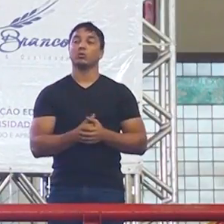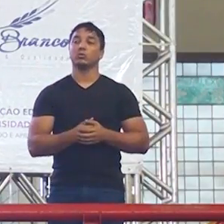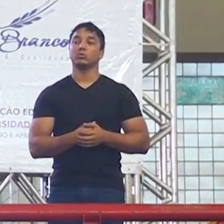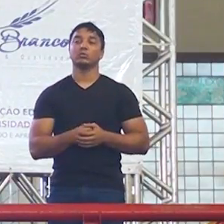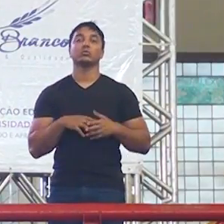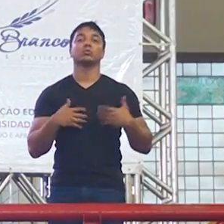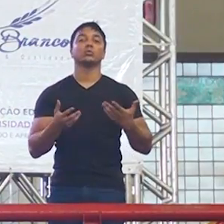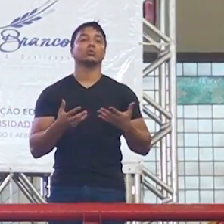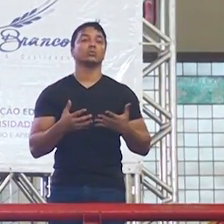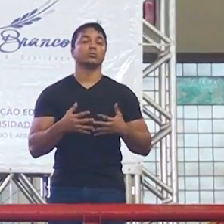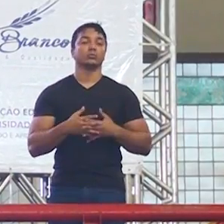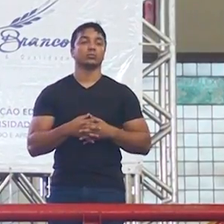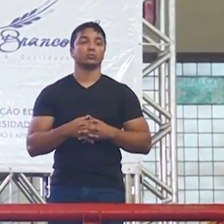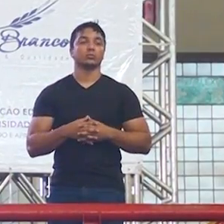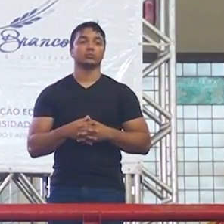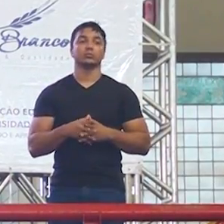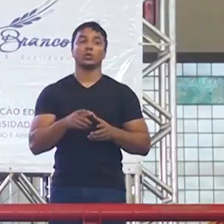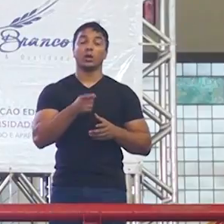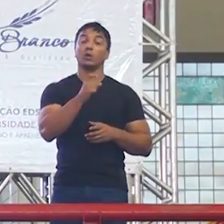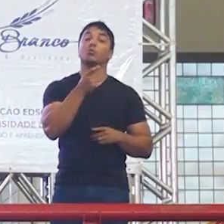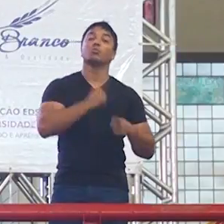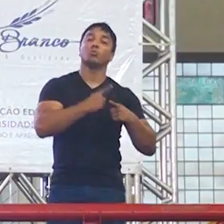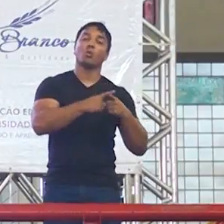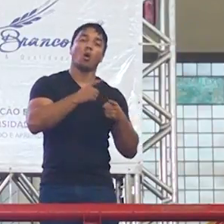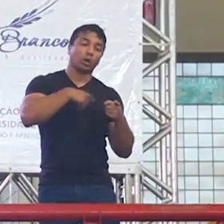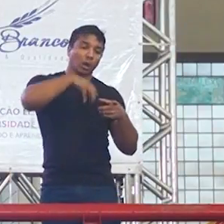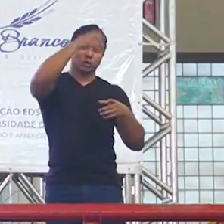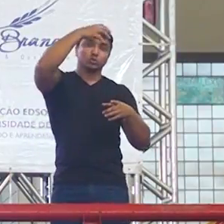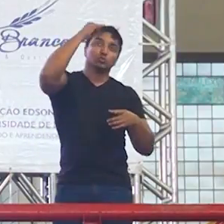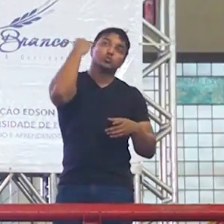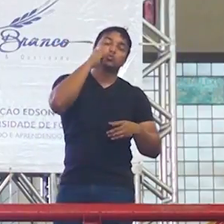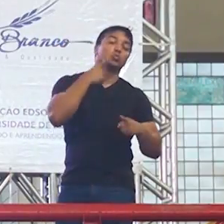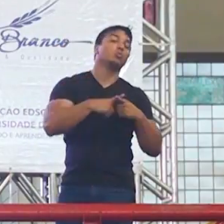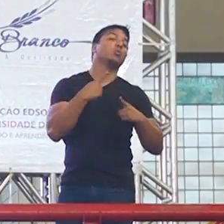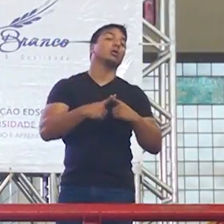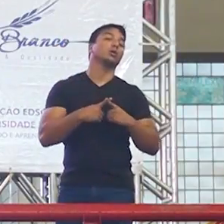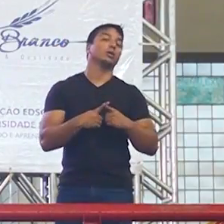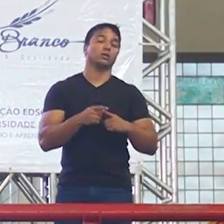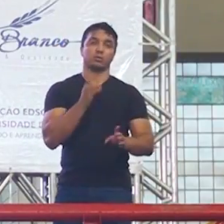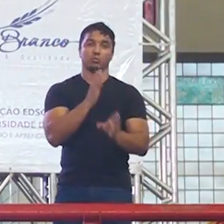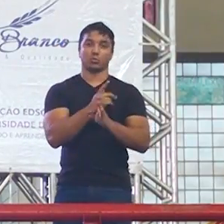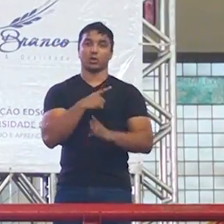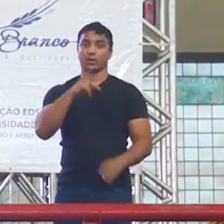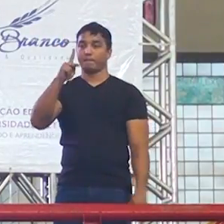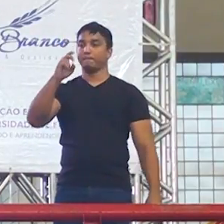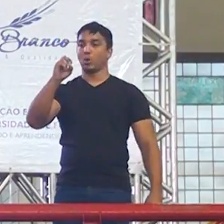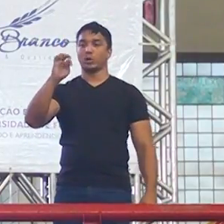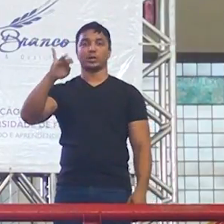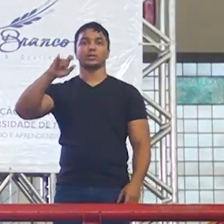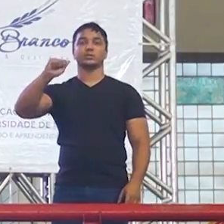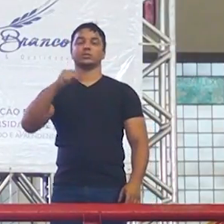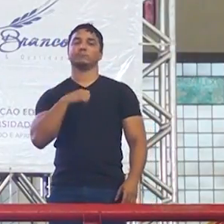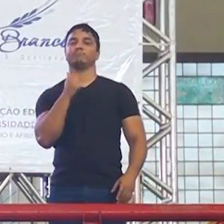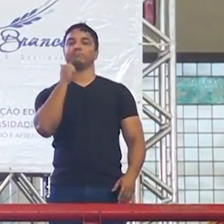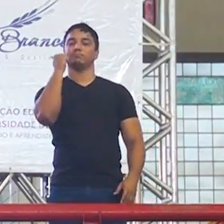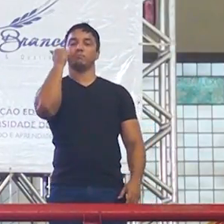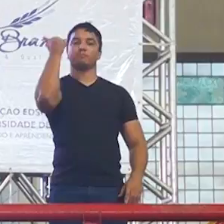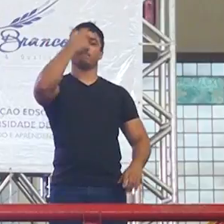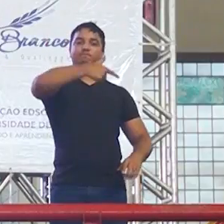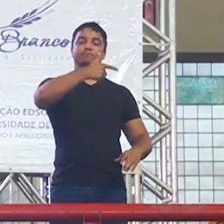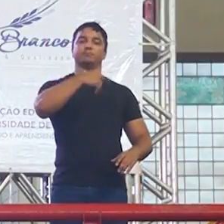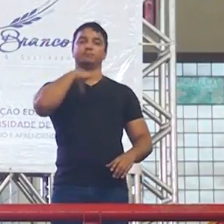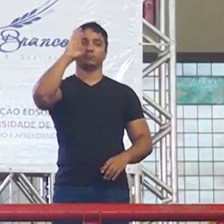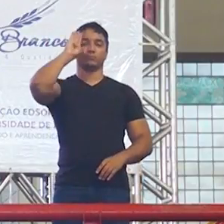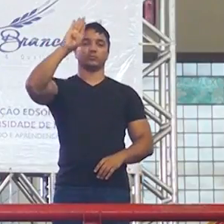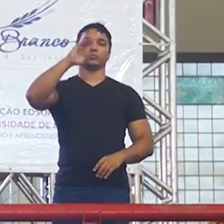Não escutei. Por que o chuveiro elétrico gasta mais energia? Tem maior potência. Chuveiro elétrico